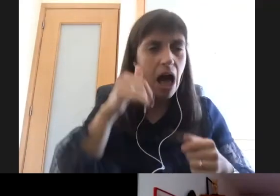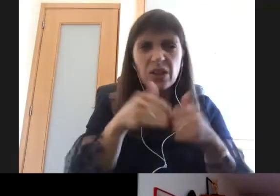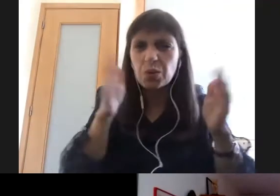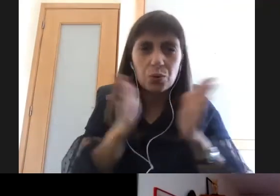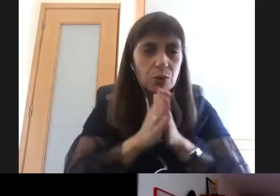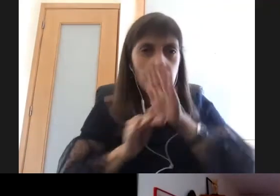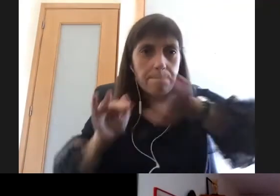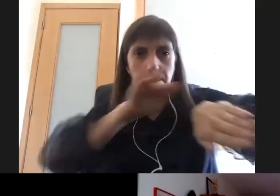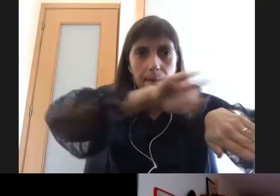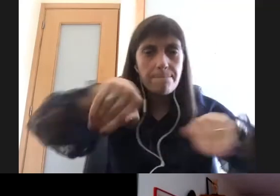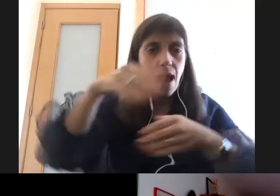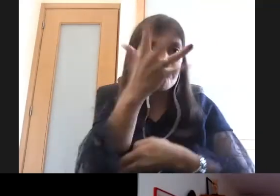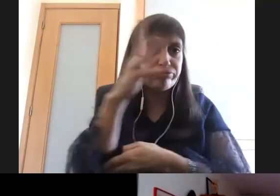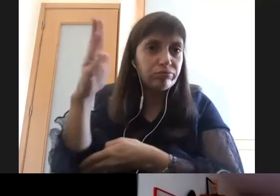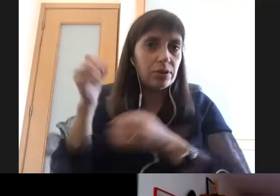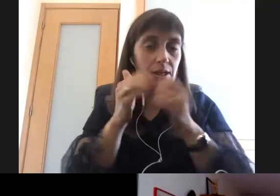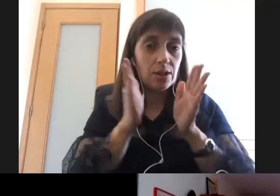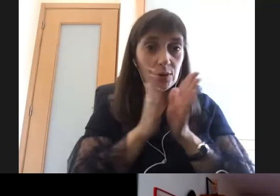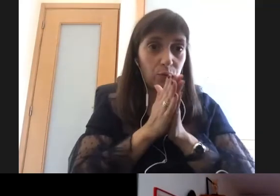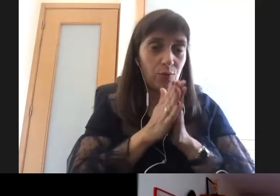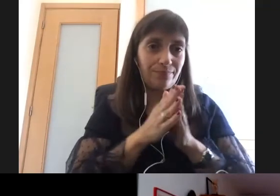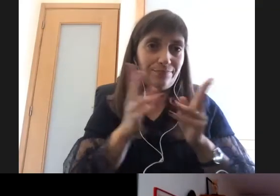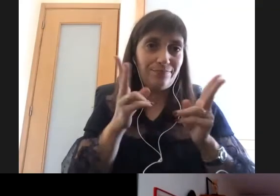o país.